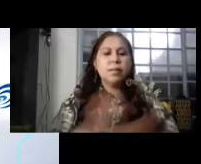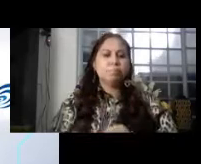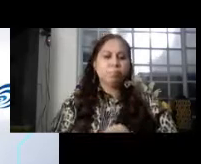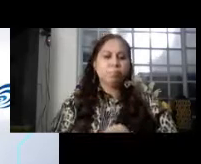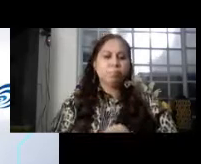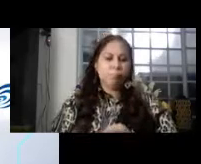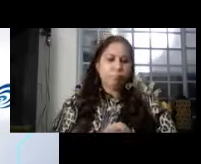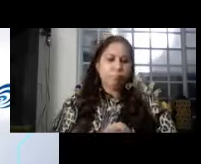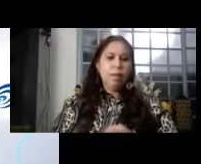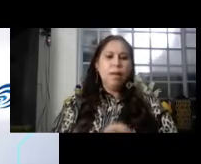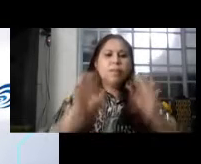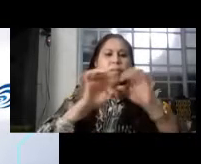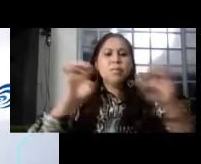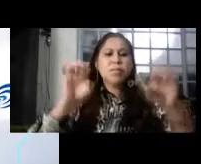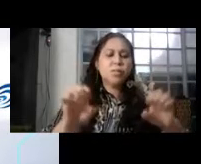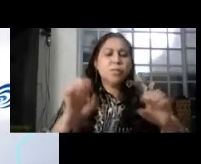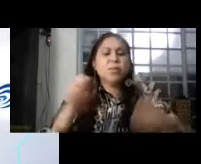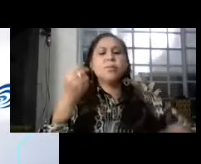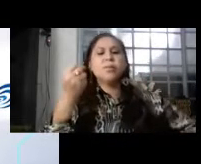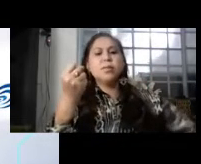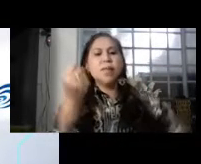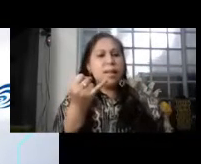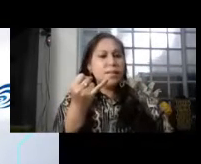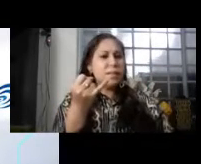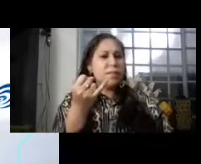línguas. Nós vamos ver estruturas